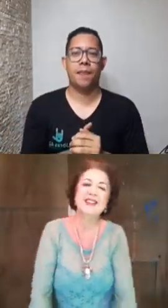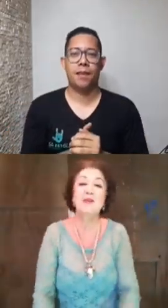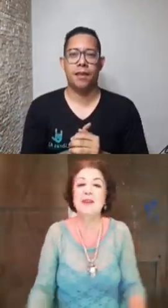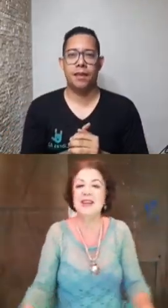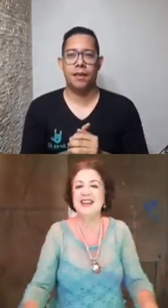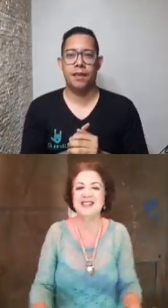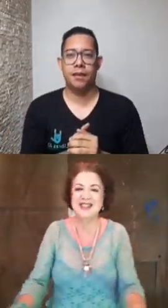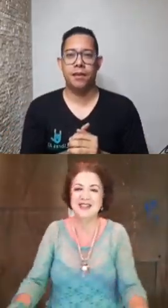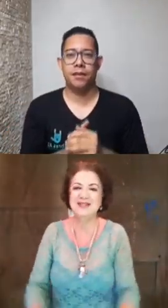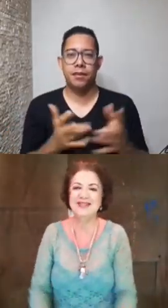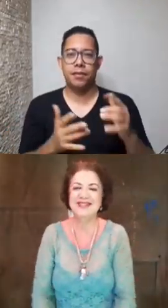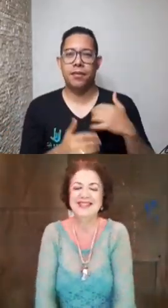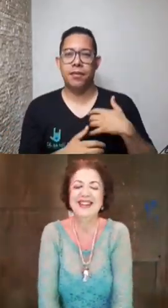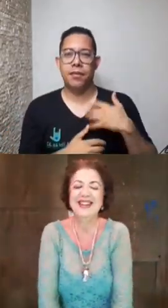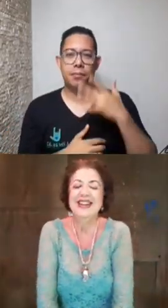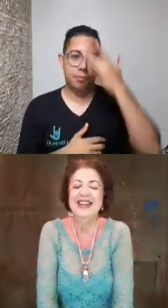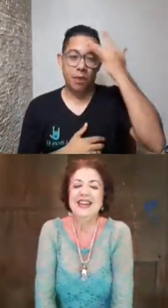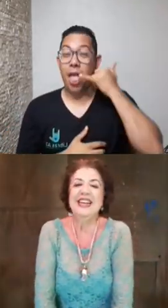Recebi uma ligação.